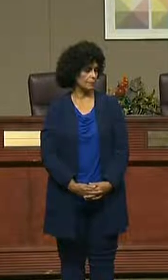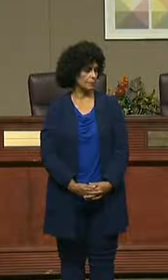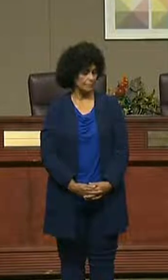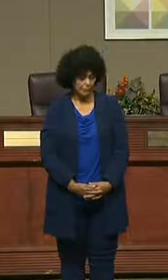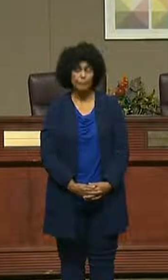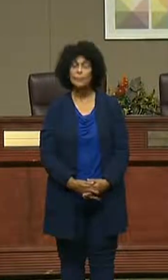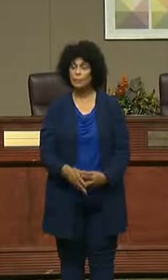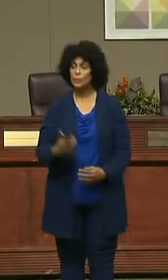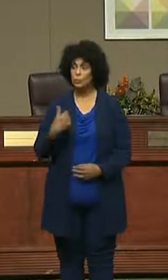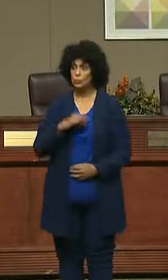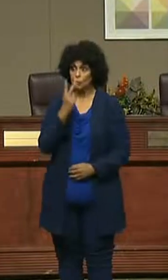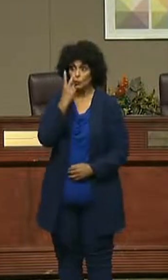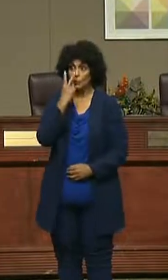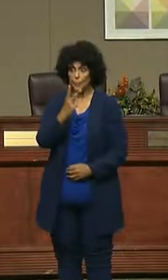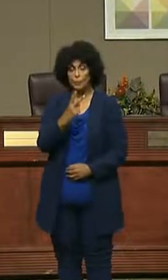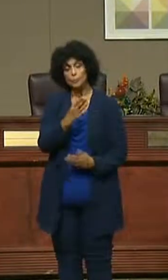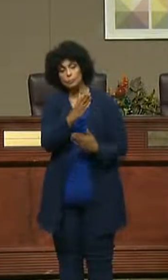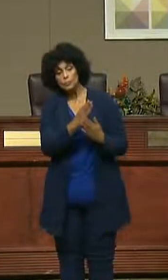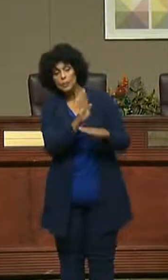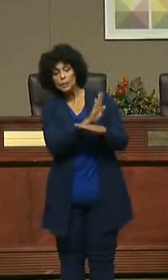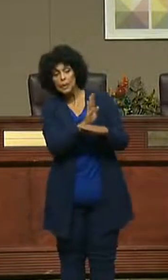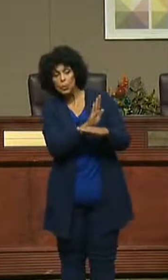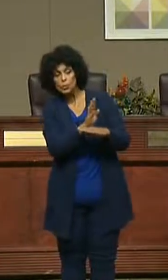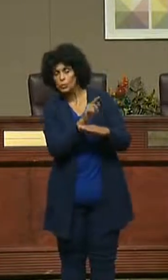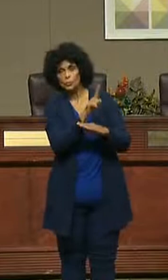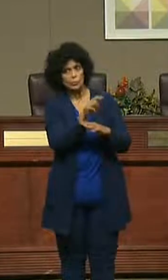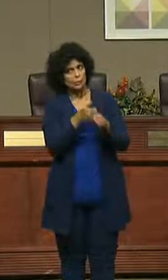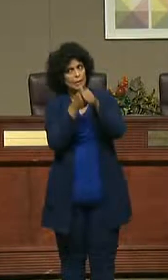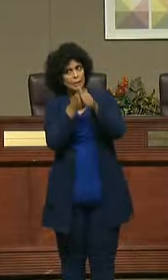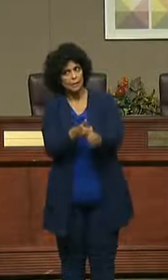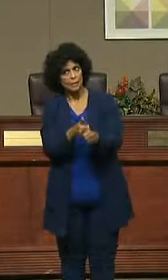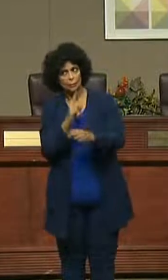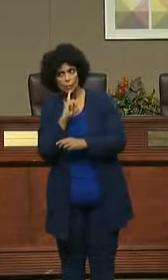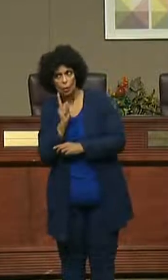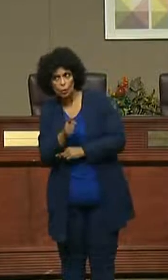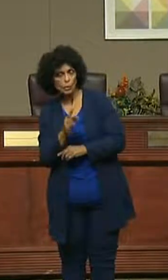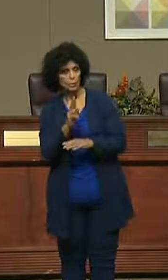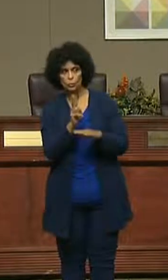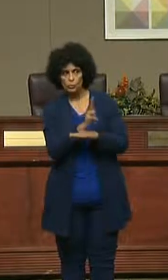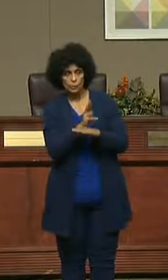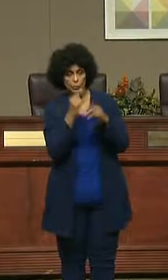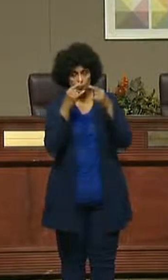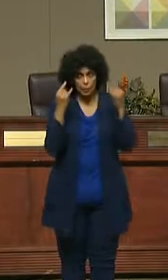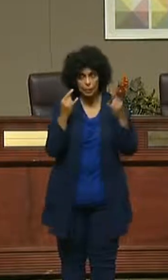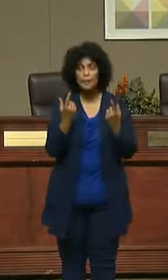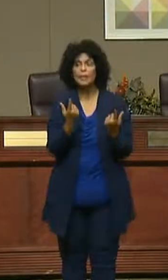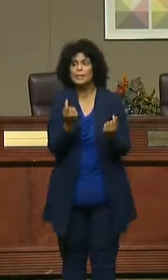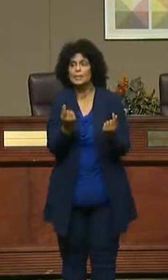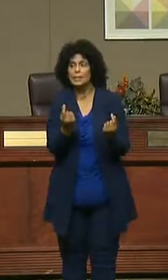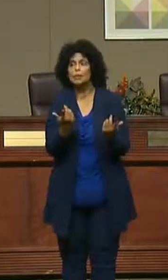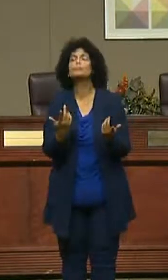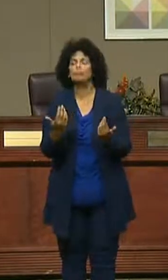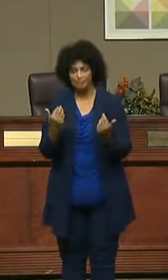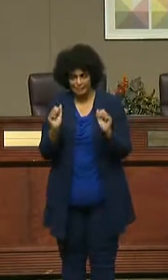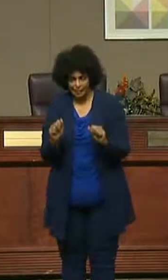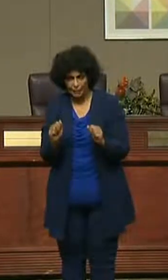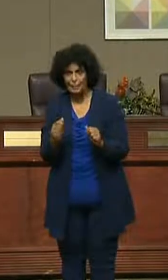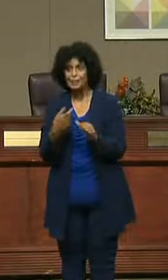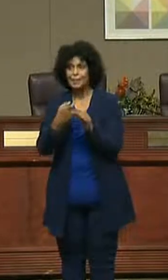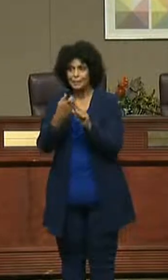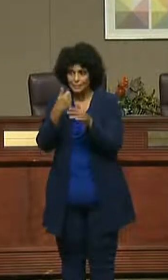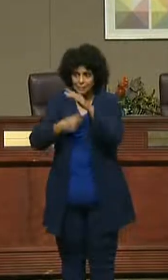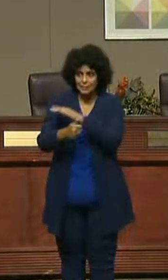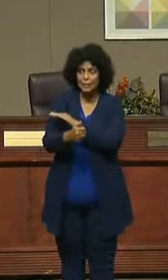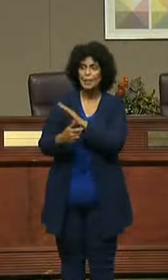Cuando hemos visto casos de negocios que no están acatando las órdenes sobre el uso de mascarillas, hemos utilizado las herramientas que tenemos a nuestra